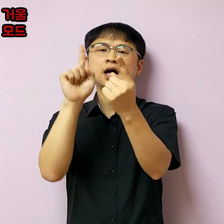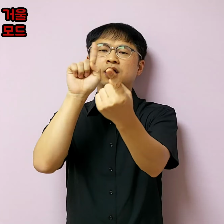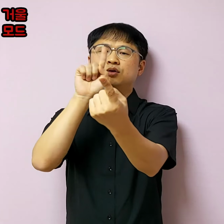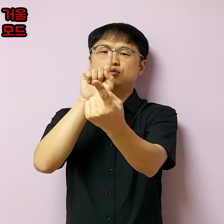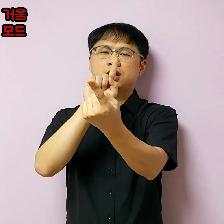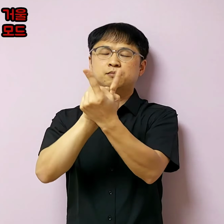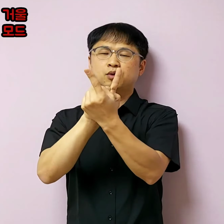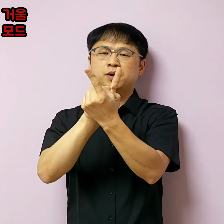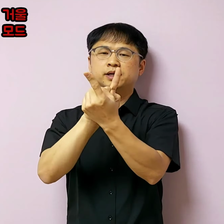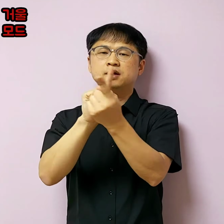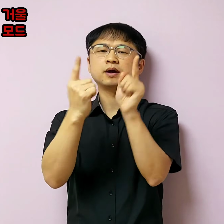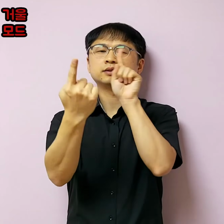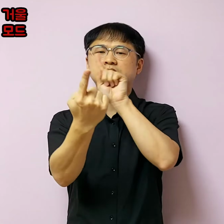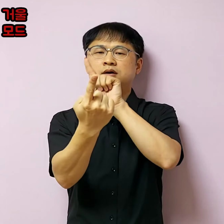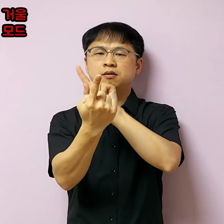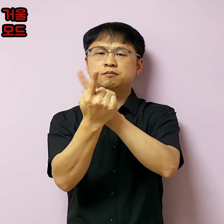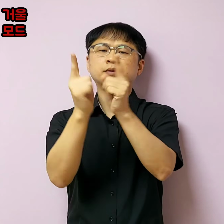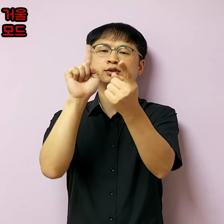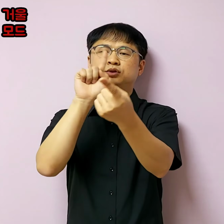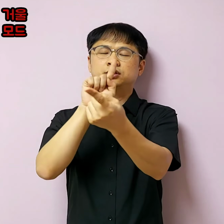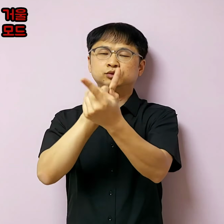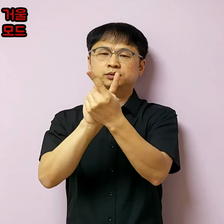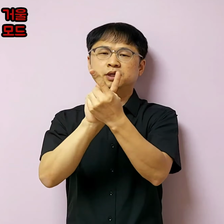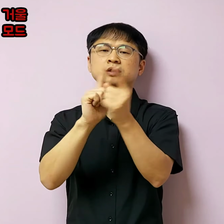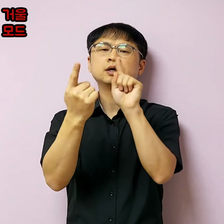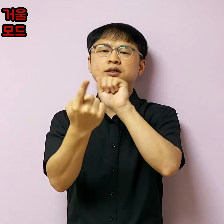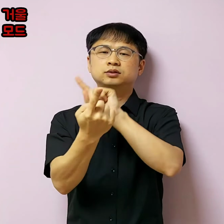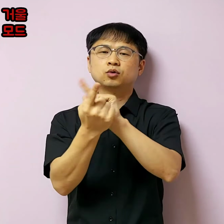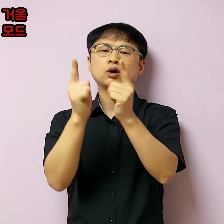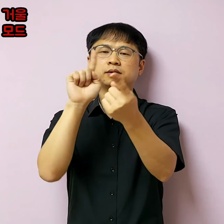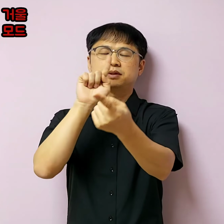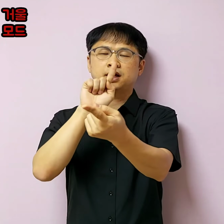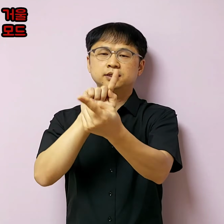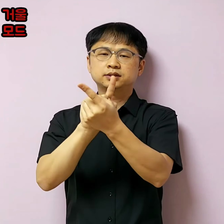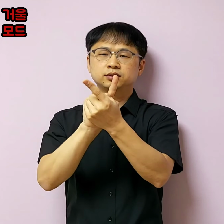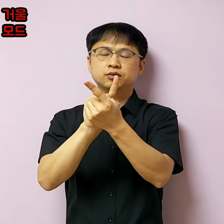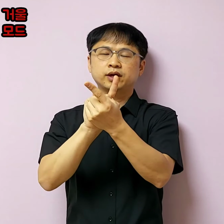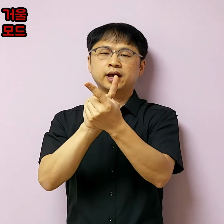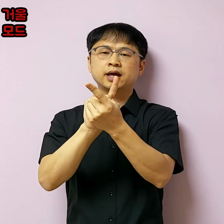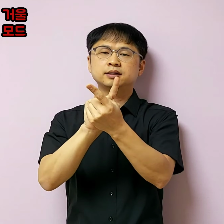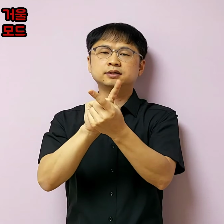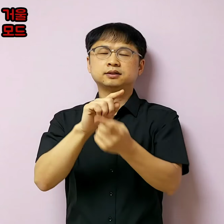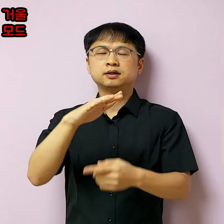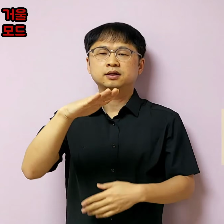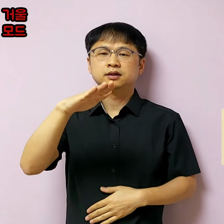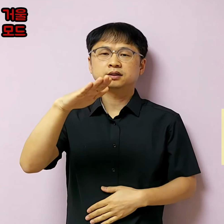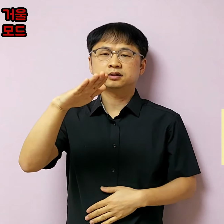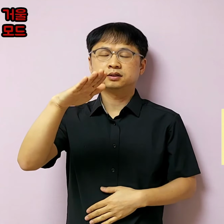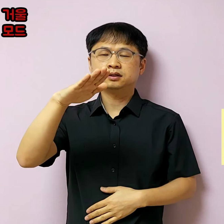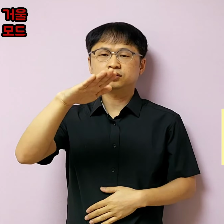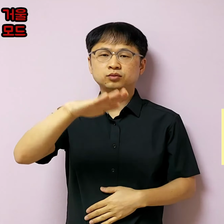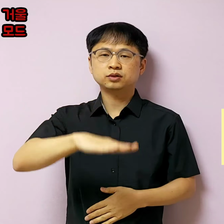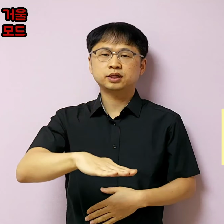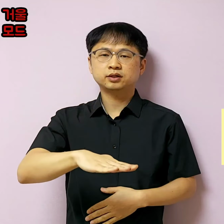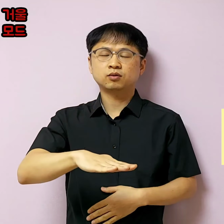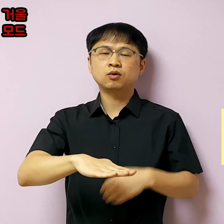붙였다가 뒤앞으로 방향을 바꿔서 마주쳐 주시면 서로가 됩니다. 서로의 끝. 여기서는 손등을